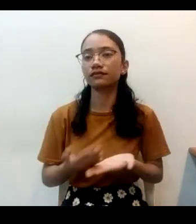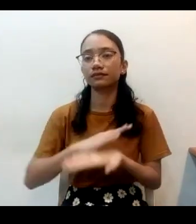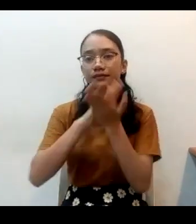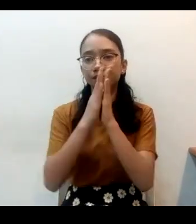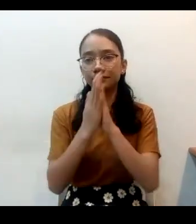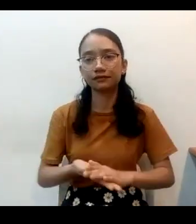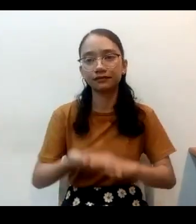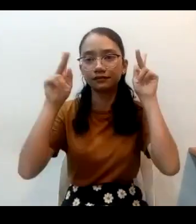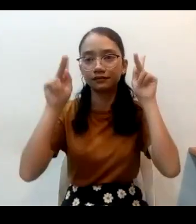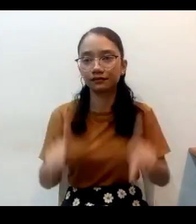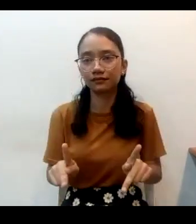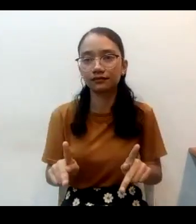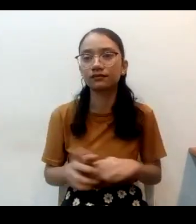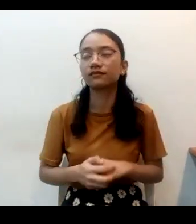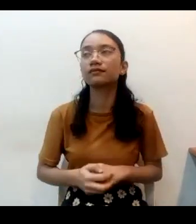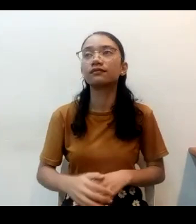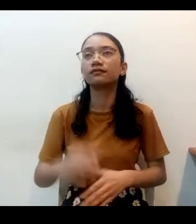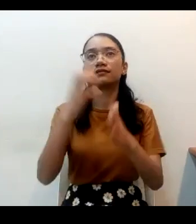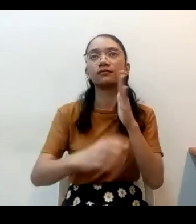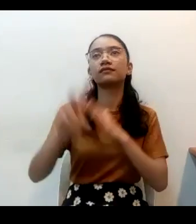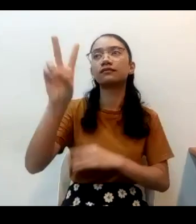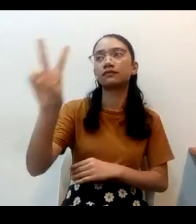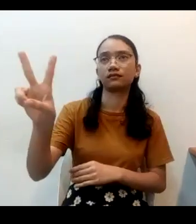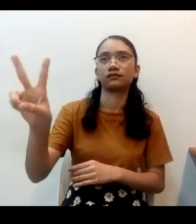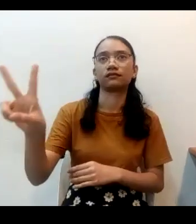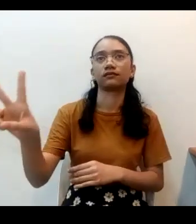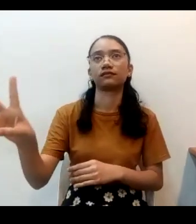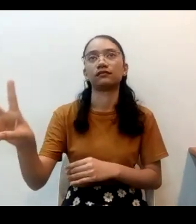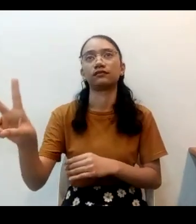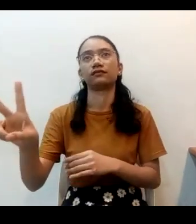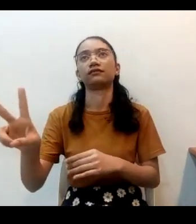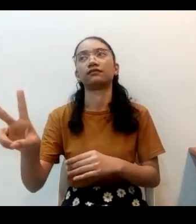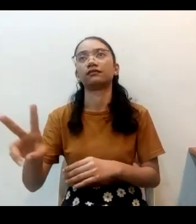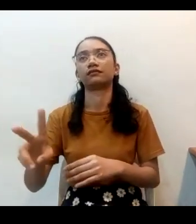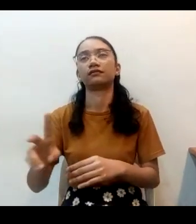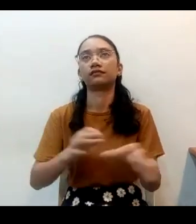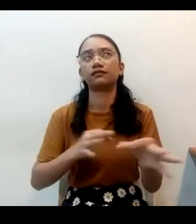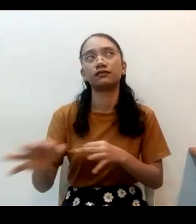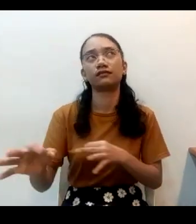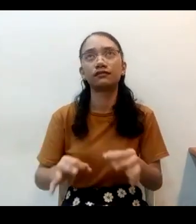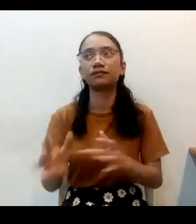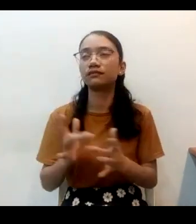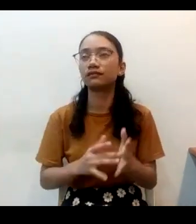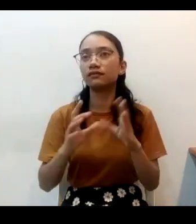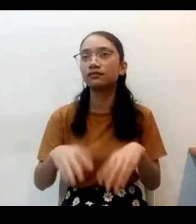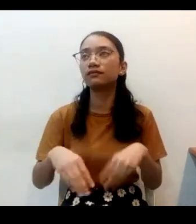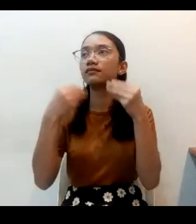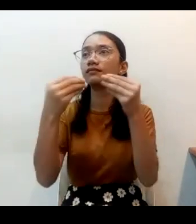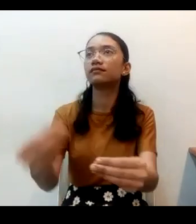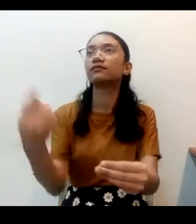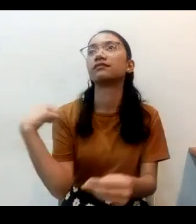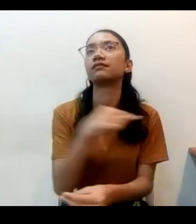tao dito po sa sanlibutan. Chapter 2, Jesus gave us the true joy. At sa chapter 2 naman po, si Jesus po yung nabibigay sa atin ng